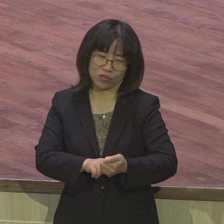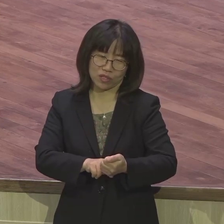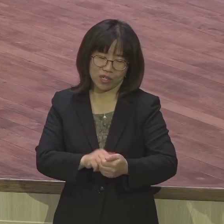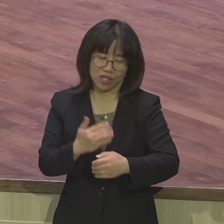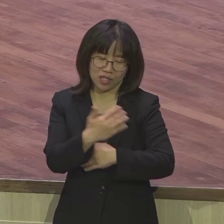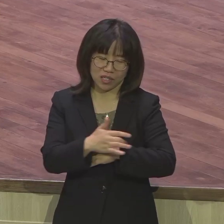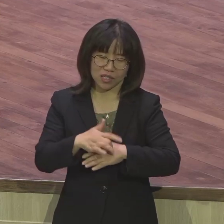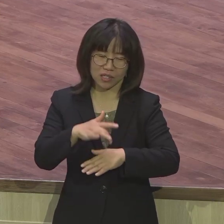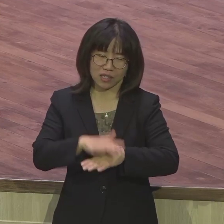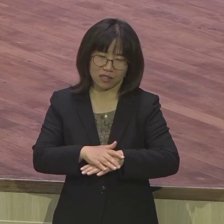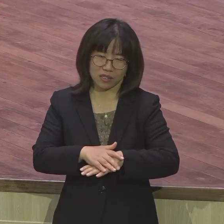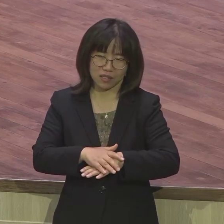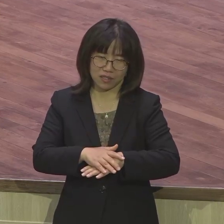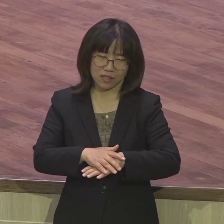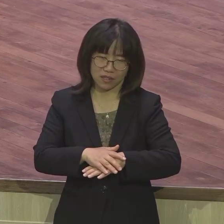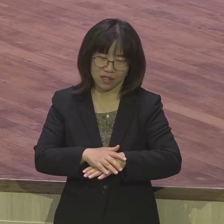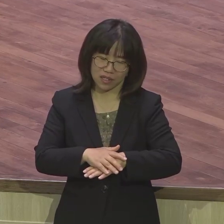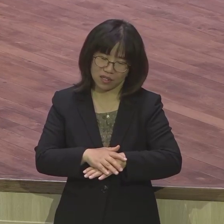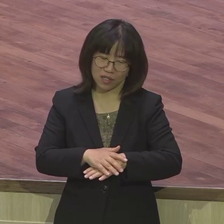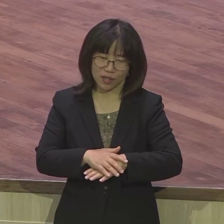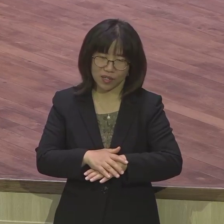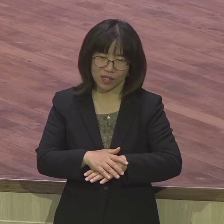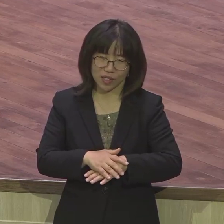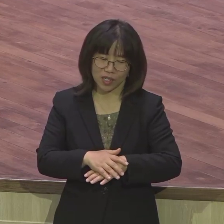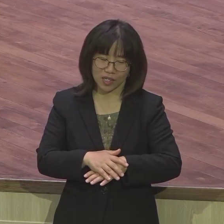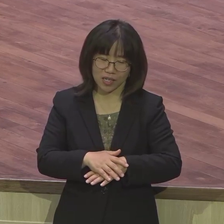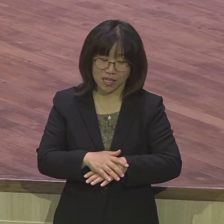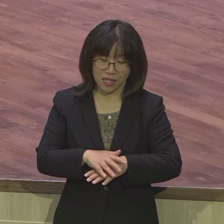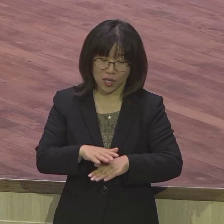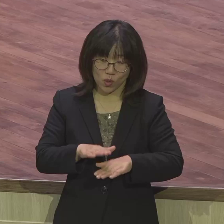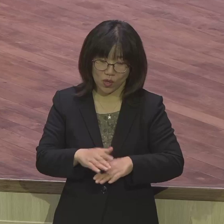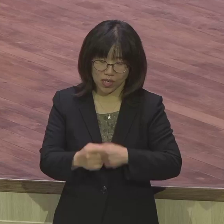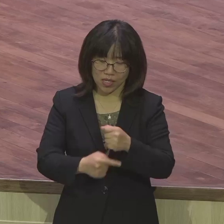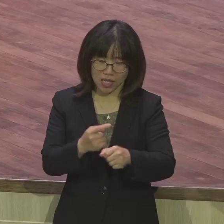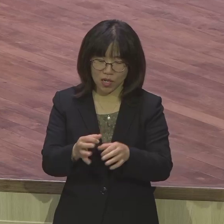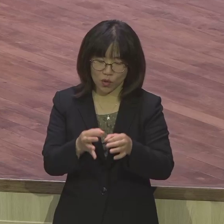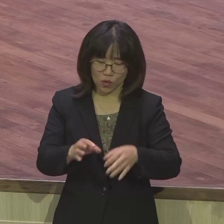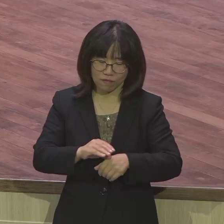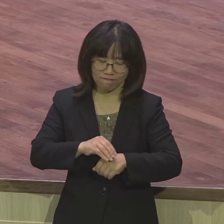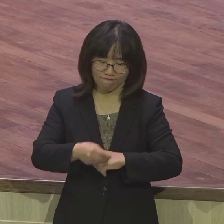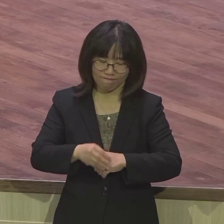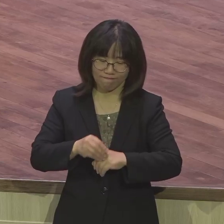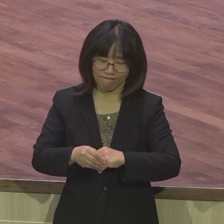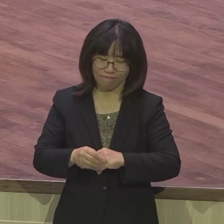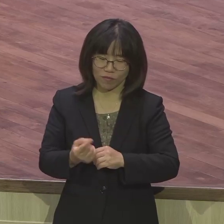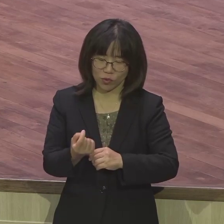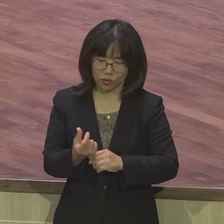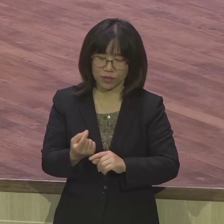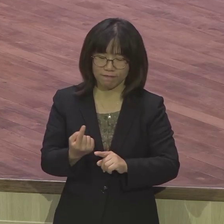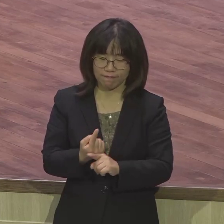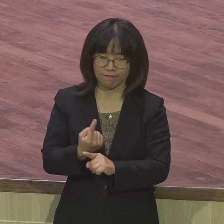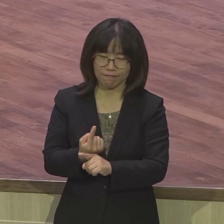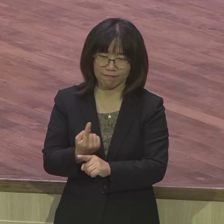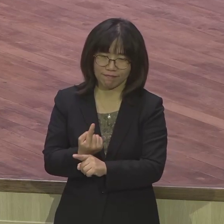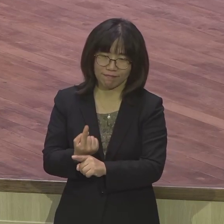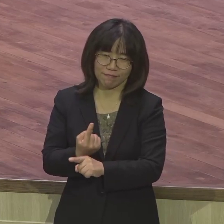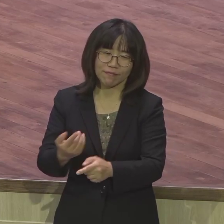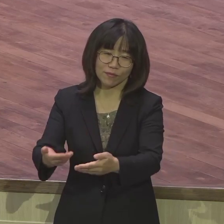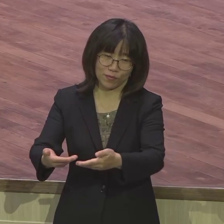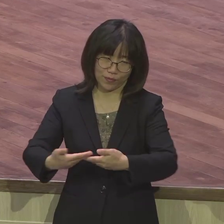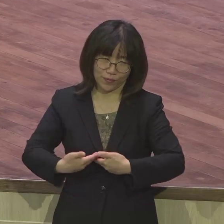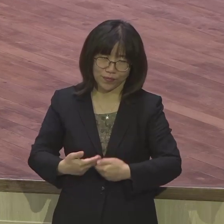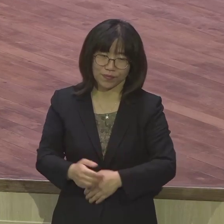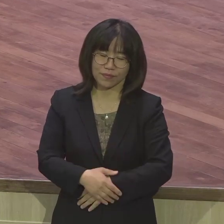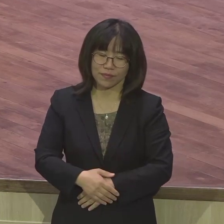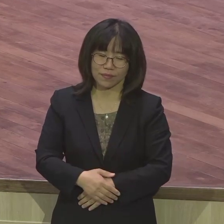근데 하나님이 올 한 해 그 체질을 많이 집중을 통해서 하나님의 세면 음성을 통해서